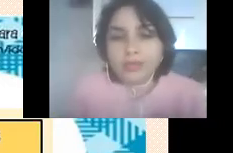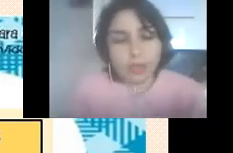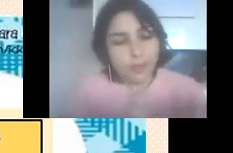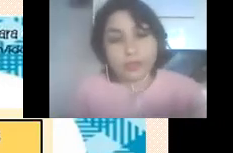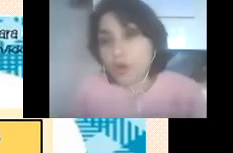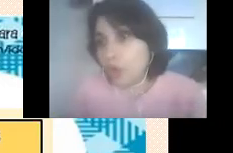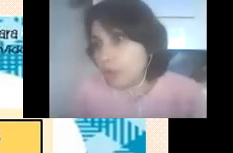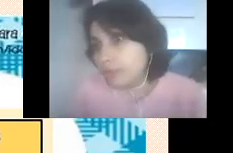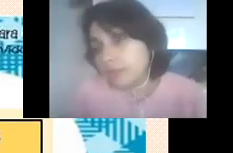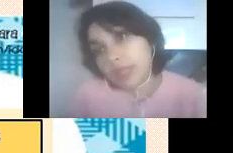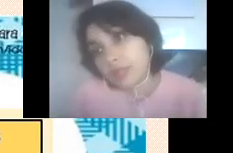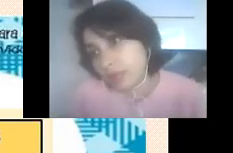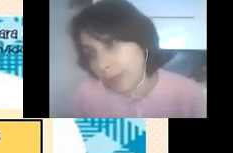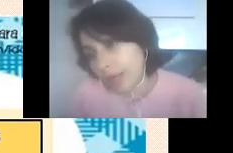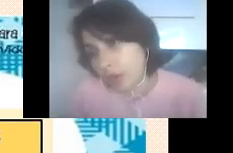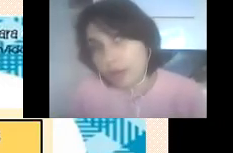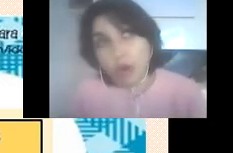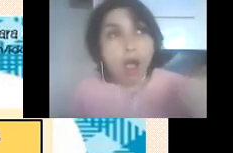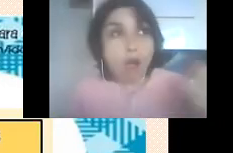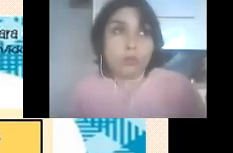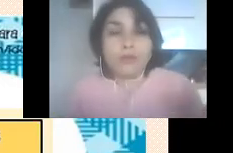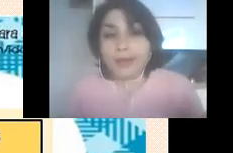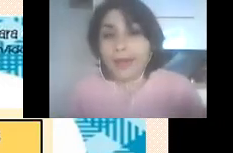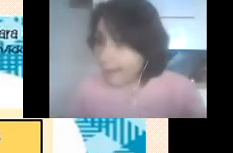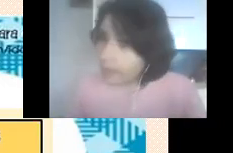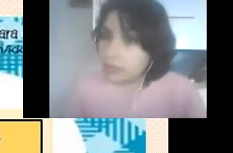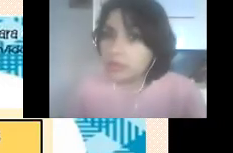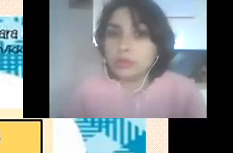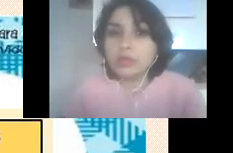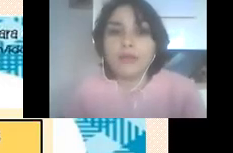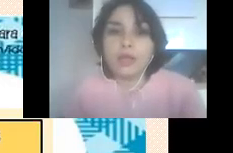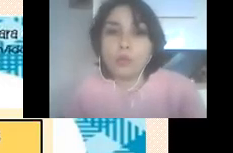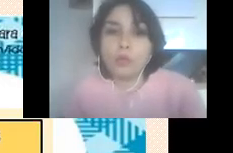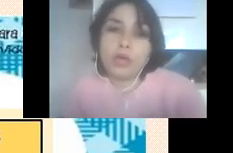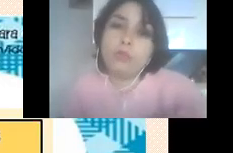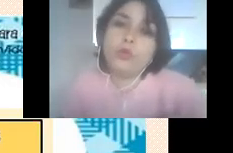como es el petróleo, que sirve para que los automóviles anden, ¿cierto?